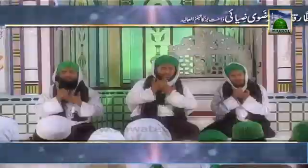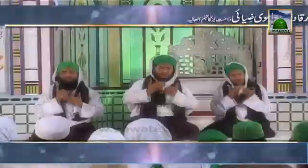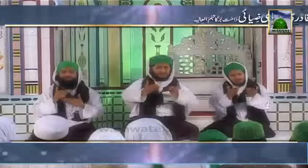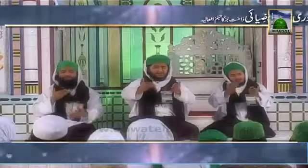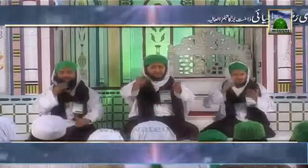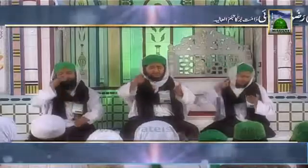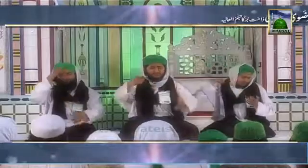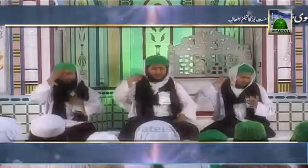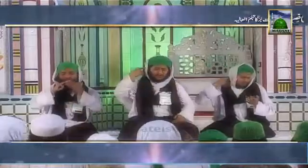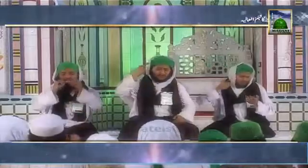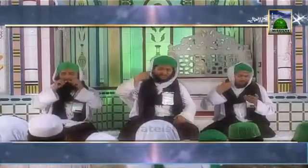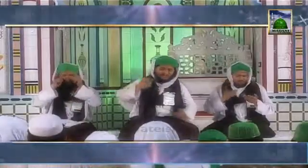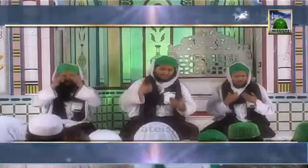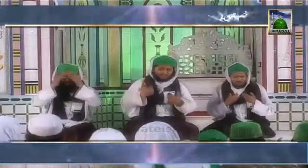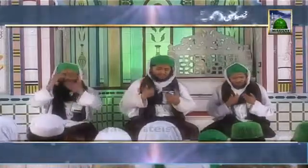کی، اپنی غلامی